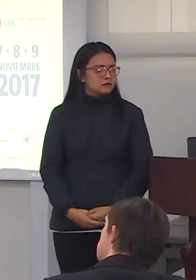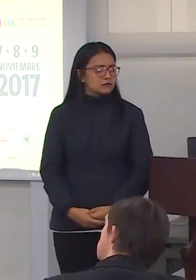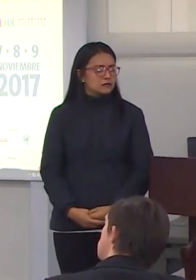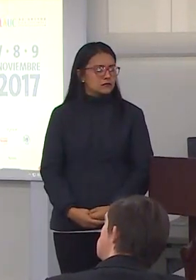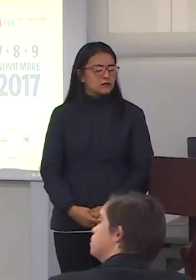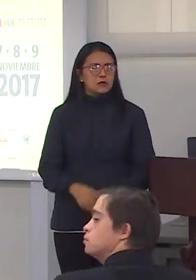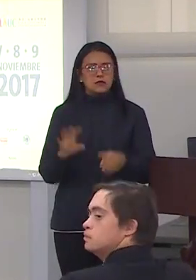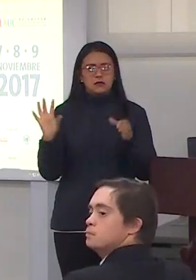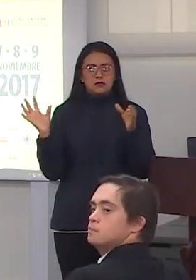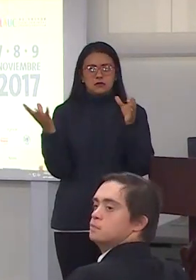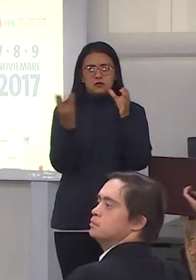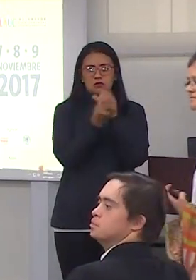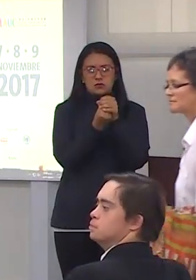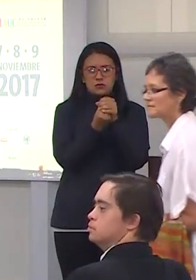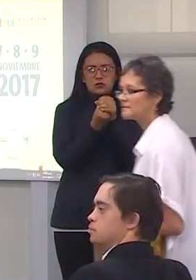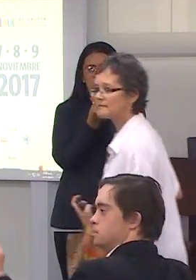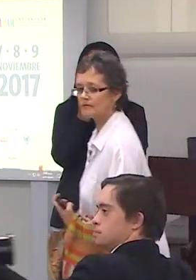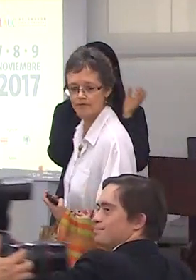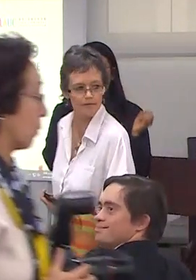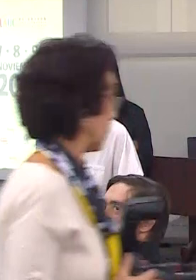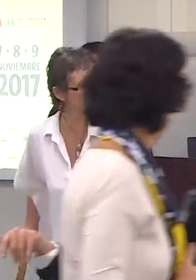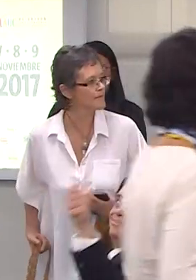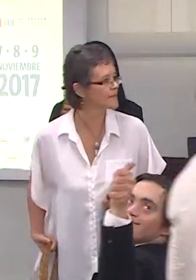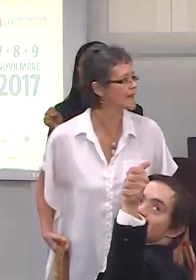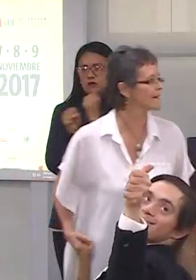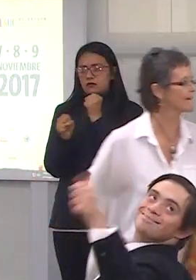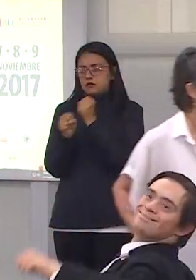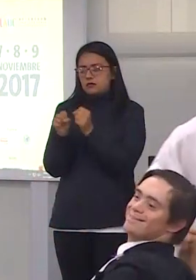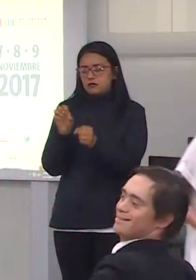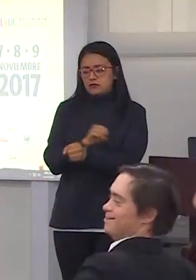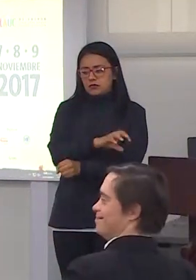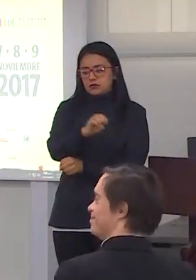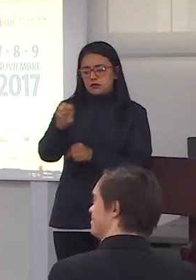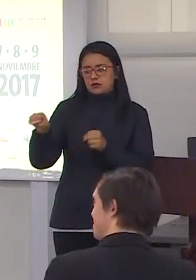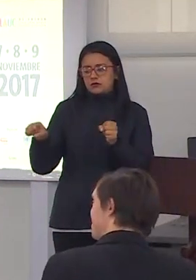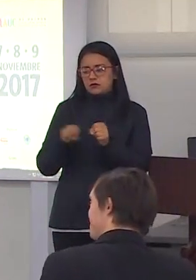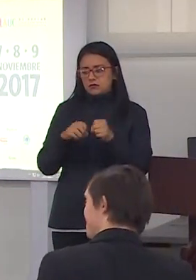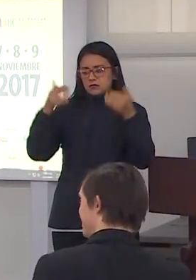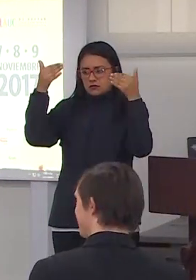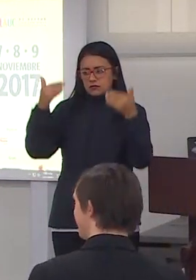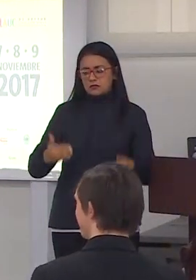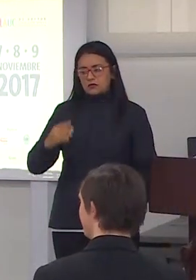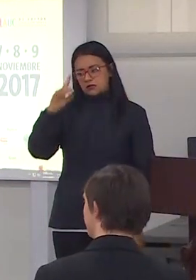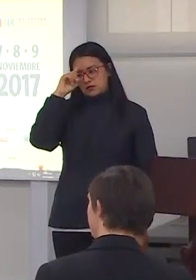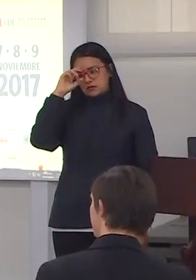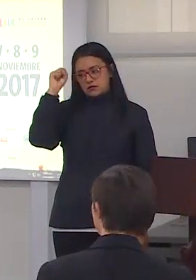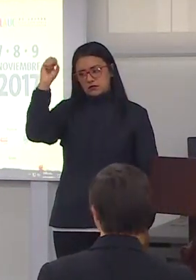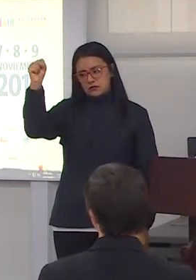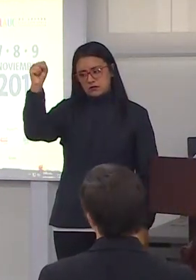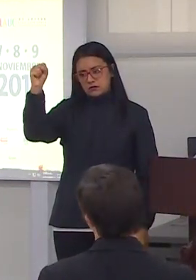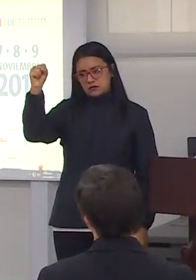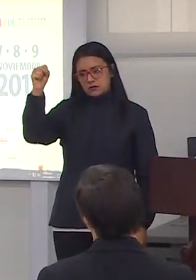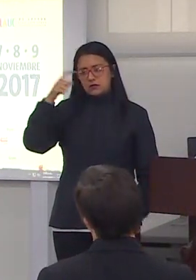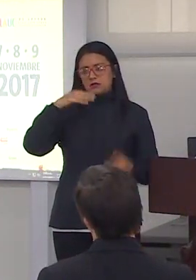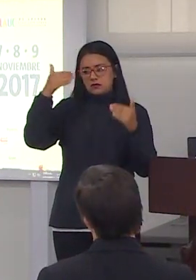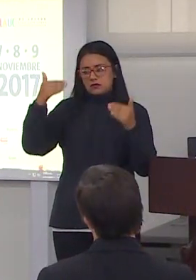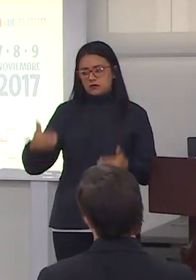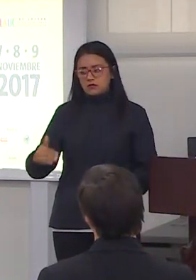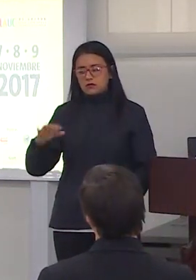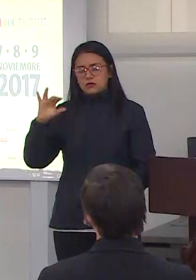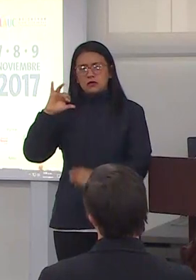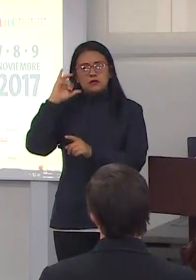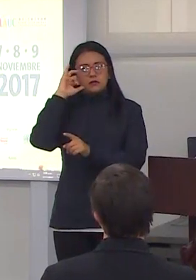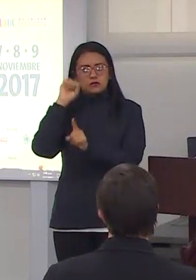Inclusión educativa y laboral de la población con discapacidad intelectual y discapacidad